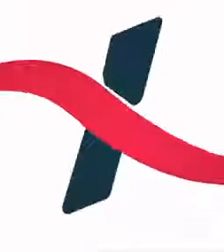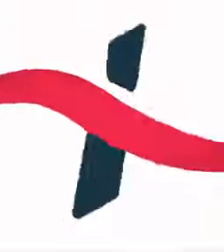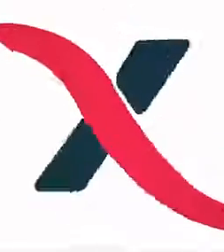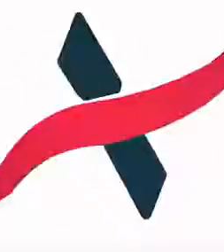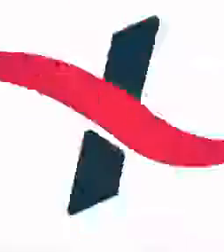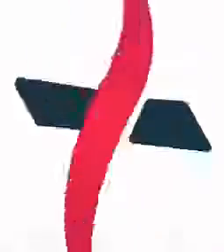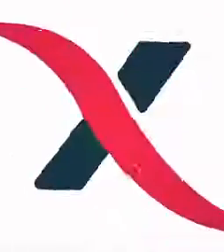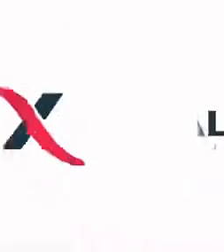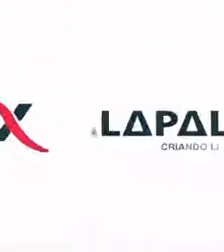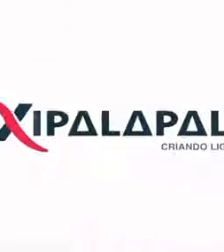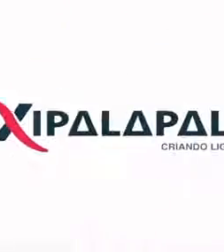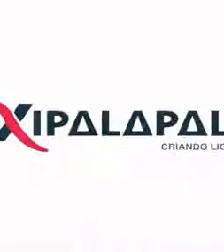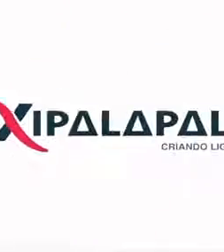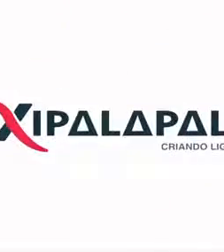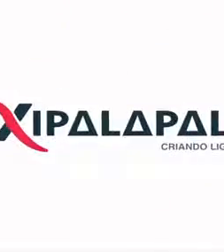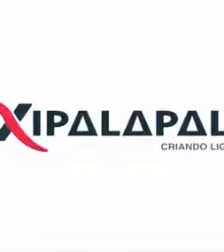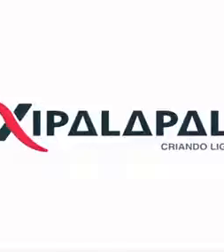Xipalapala Info, edição 24 de março.